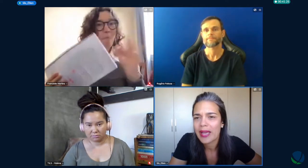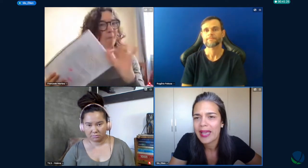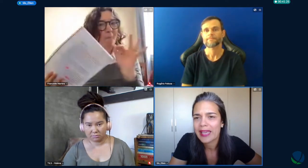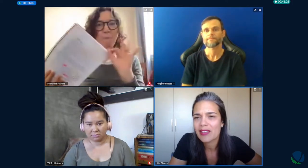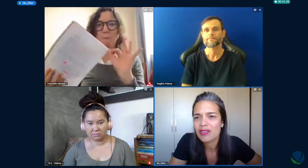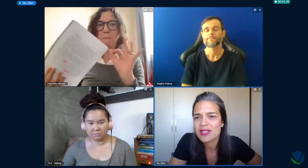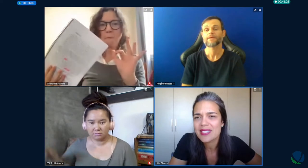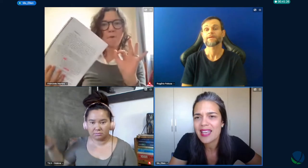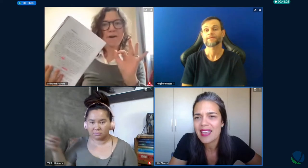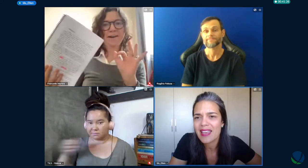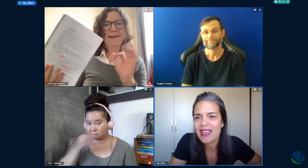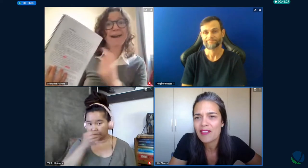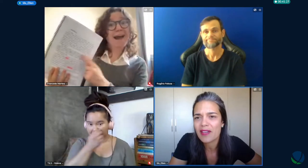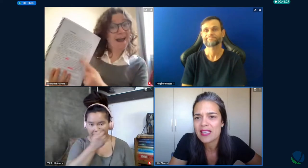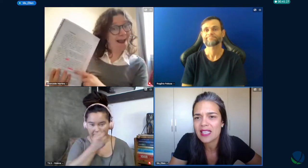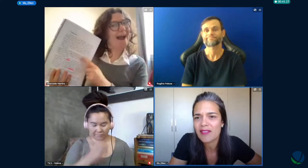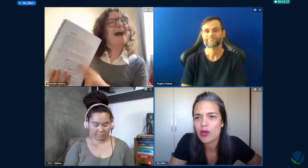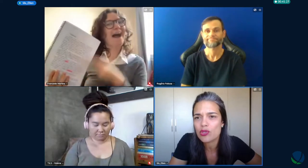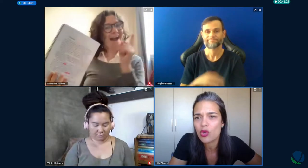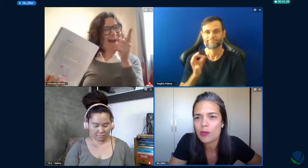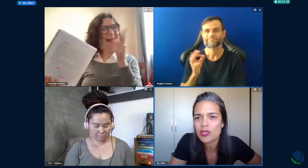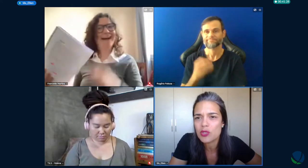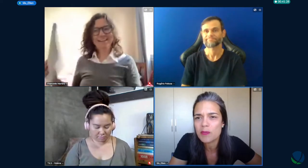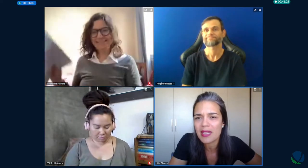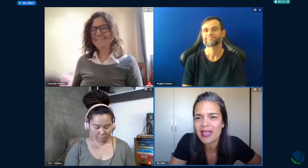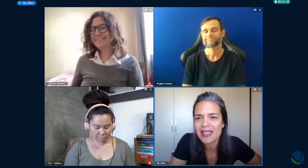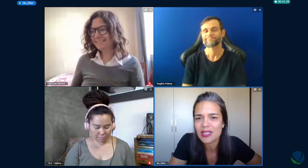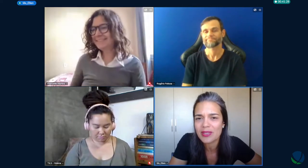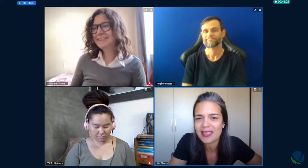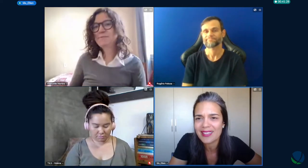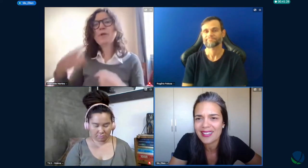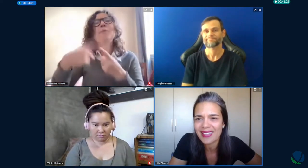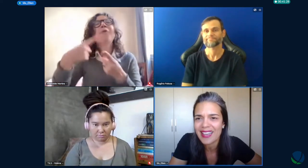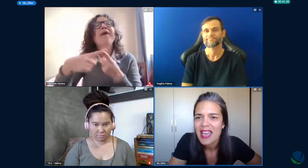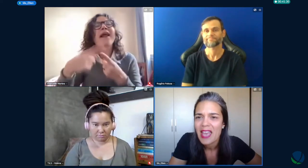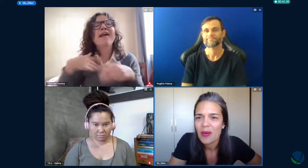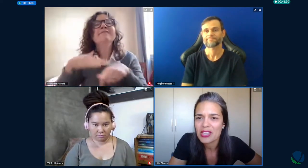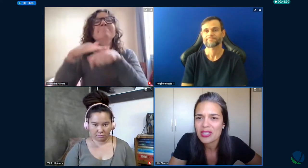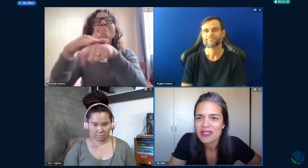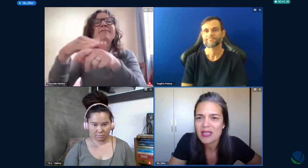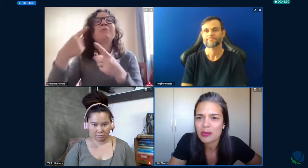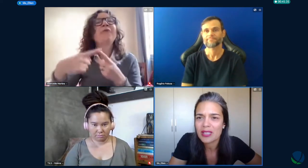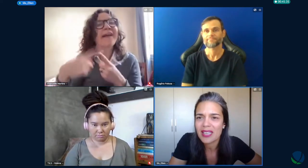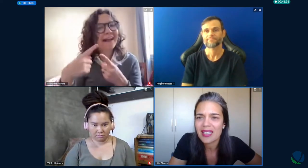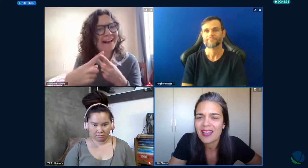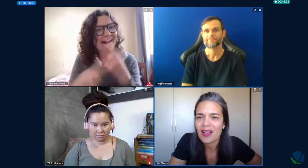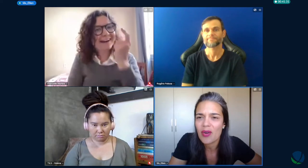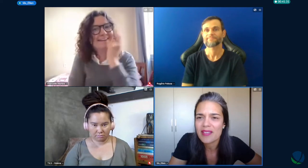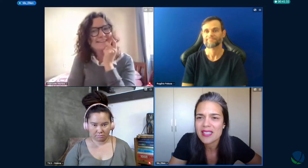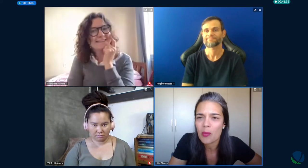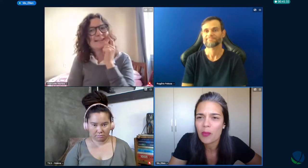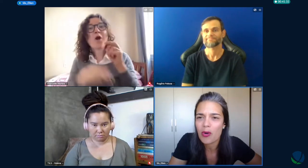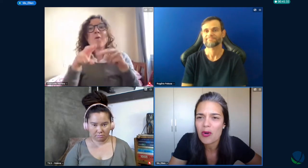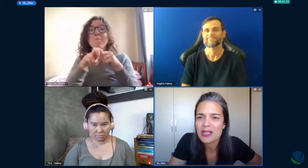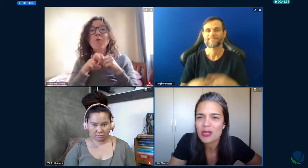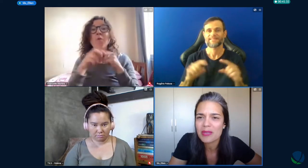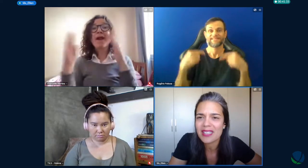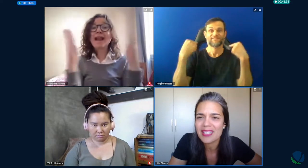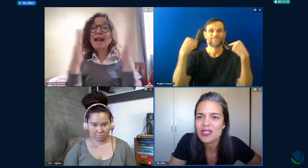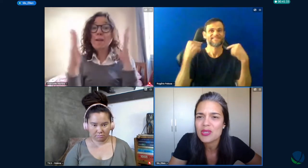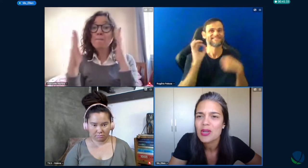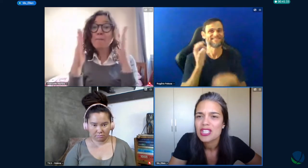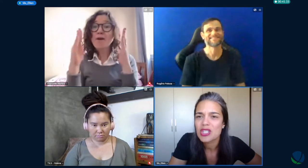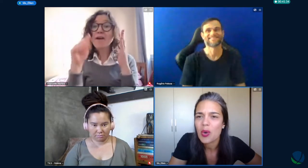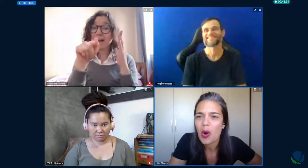trabalho que você escreveu sobre a sua experiência do DETRAN, né? Eu acho que você poderia conversar um pouco mais